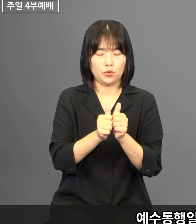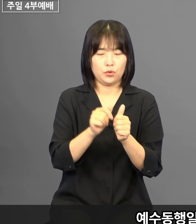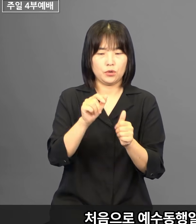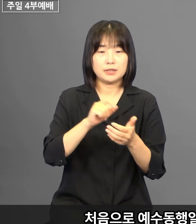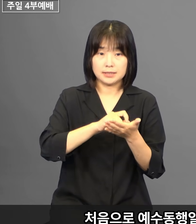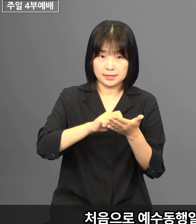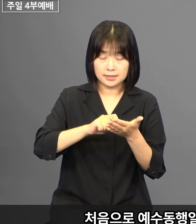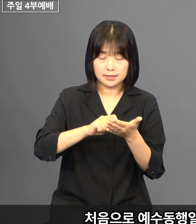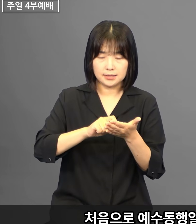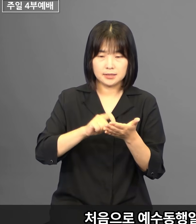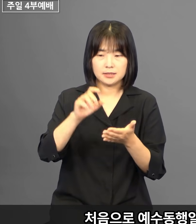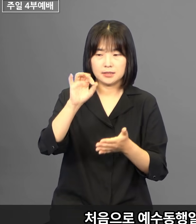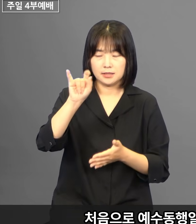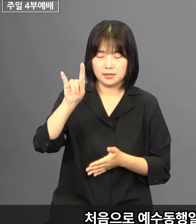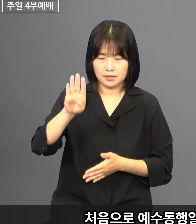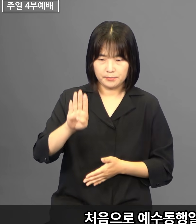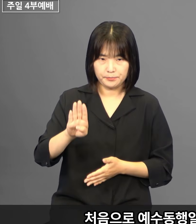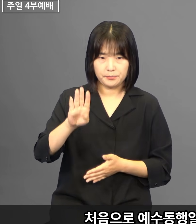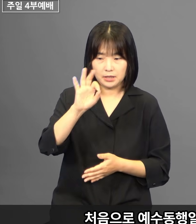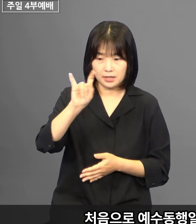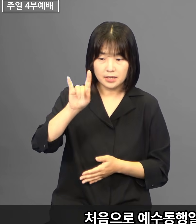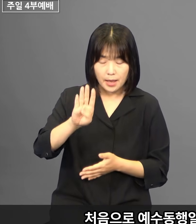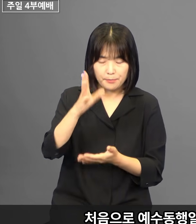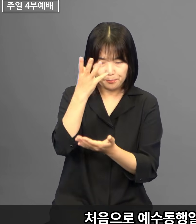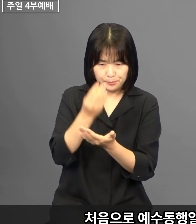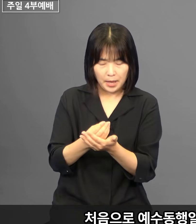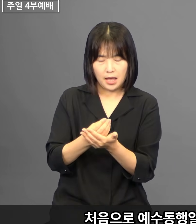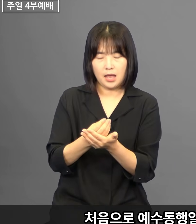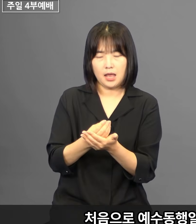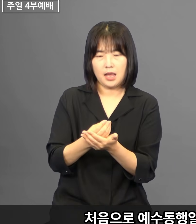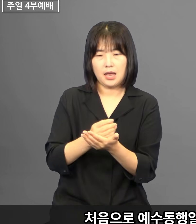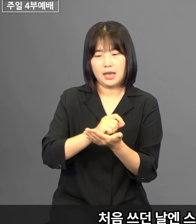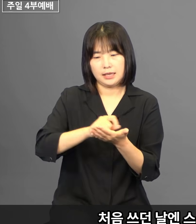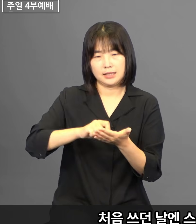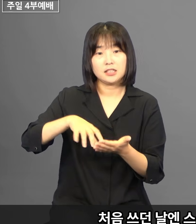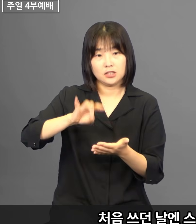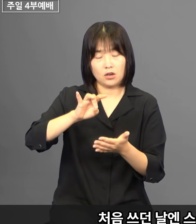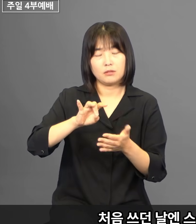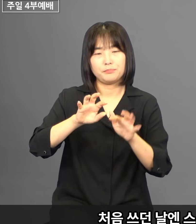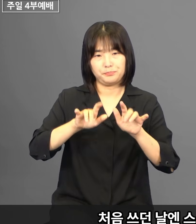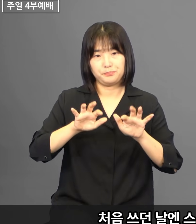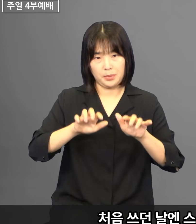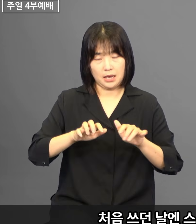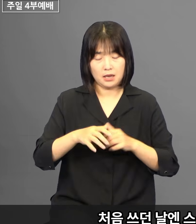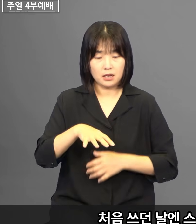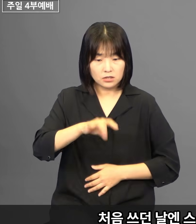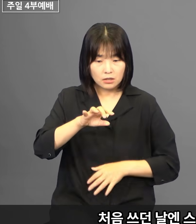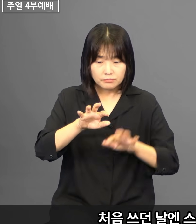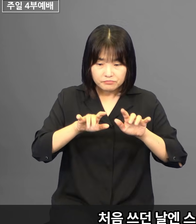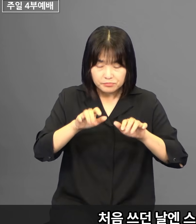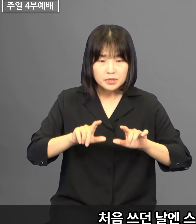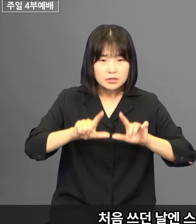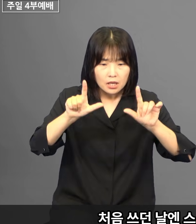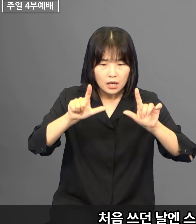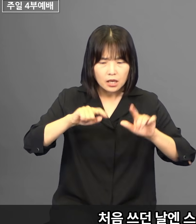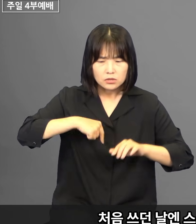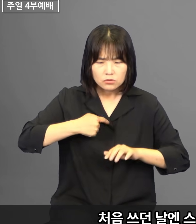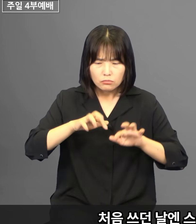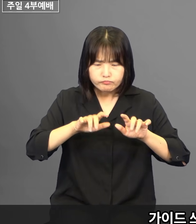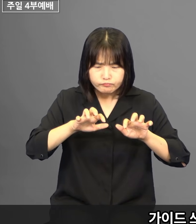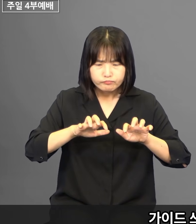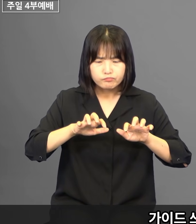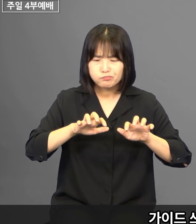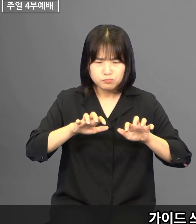다운받아 처음으로 예수동행일기를 작성하는 것이었습니다. 처음 쓰던 날엔 스스로 작성하는 것이